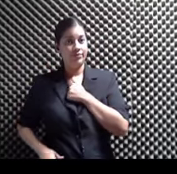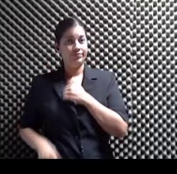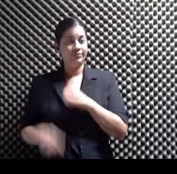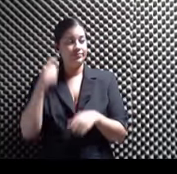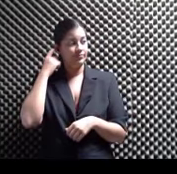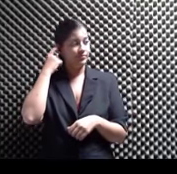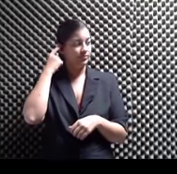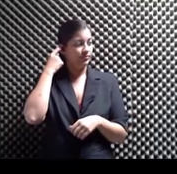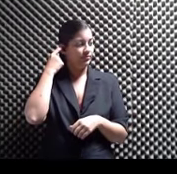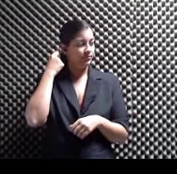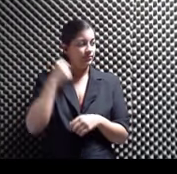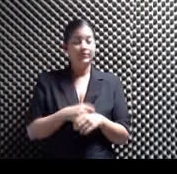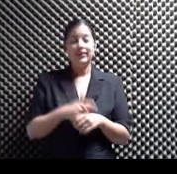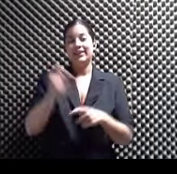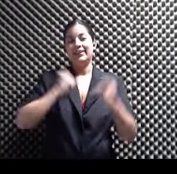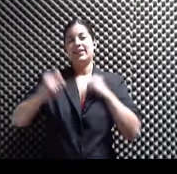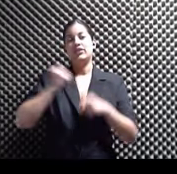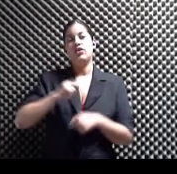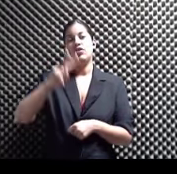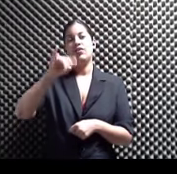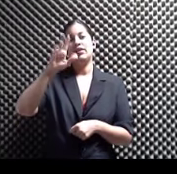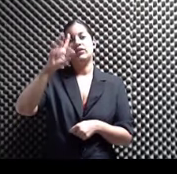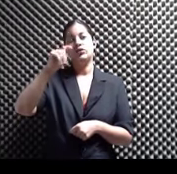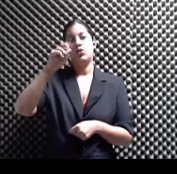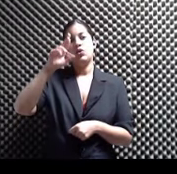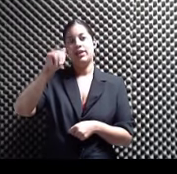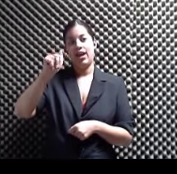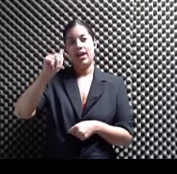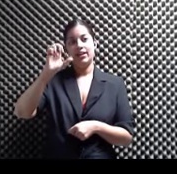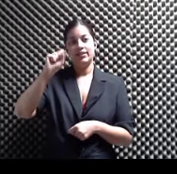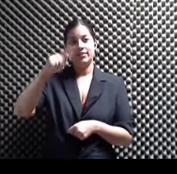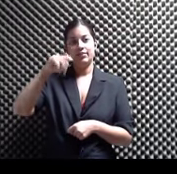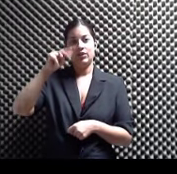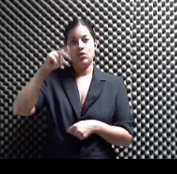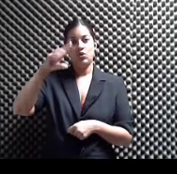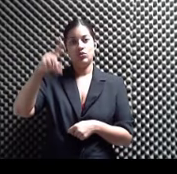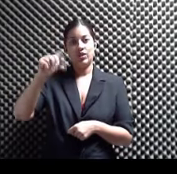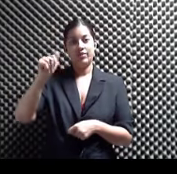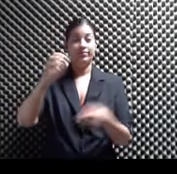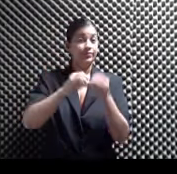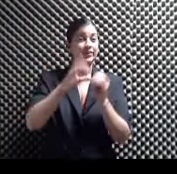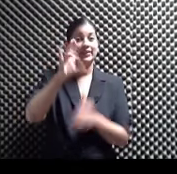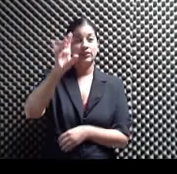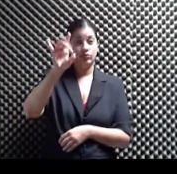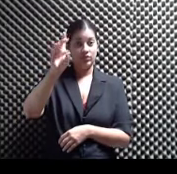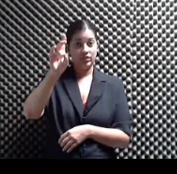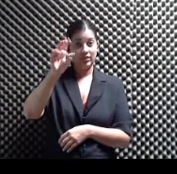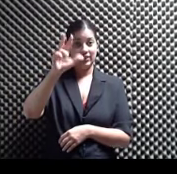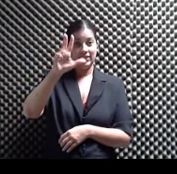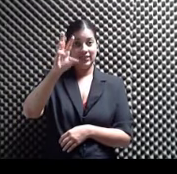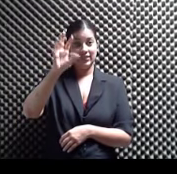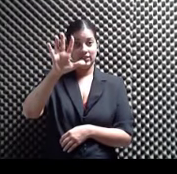noche. Teatro Victoria Espinosa en Santurce. Vamos a decir rapidito otra vez los teléfonos.